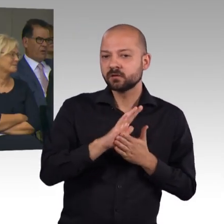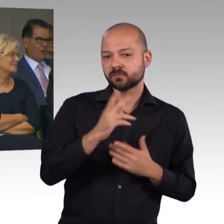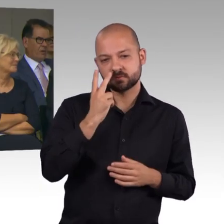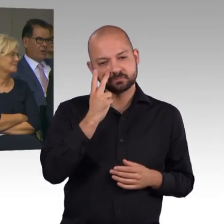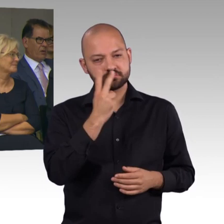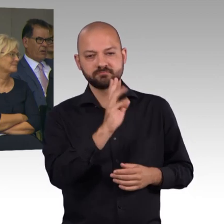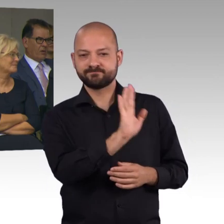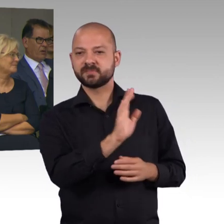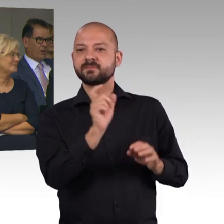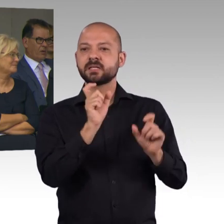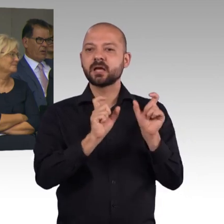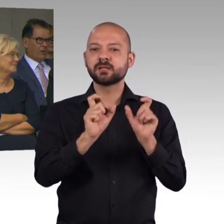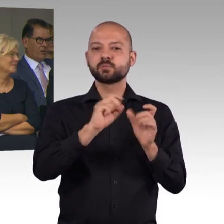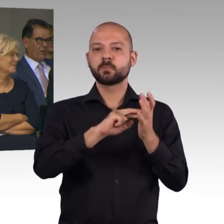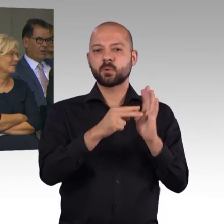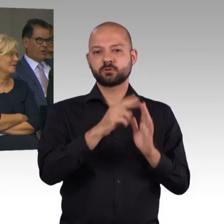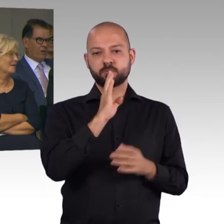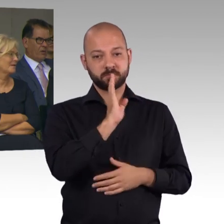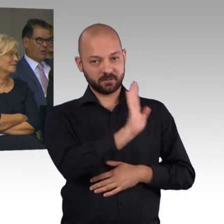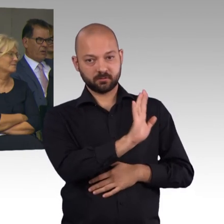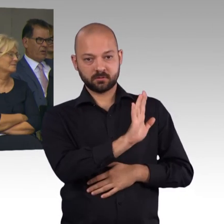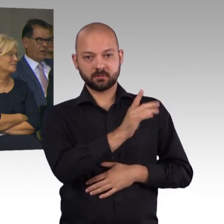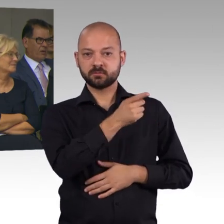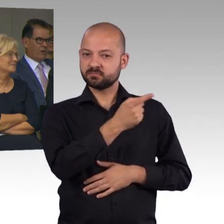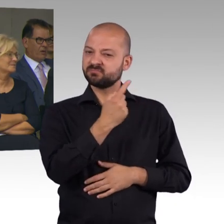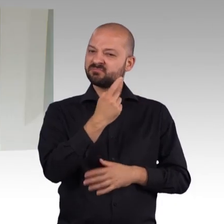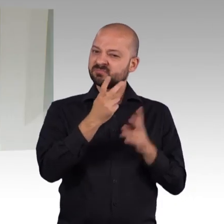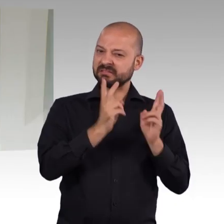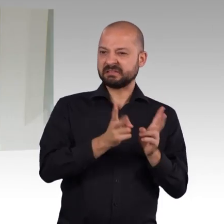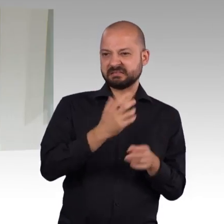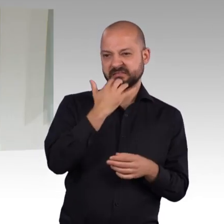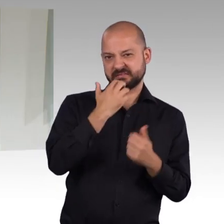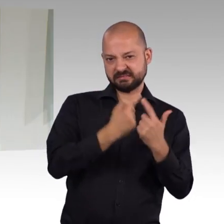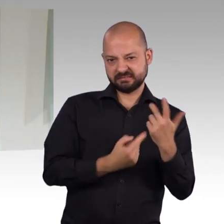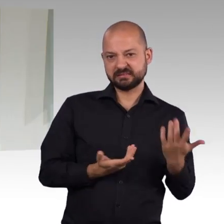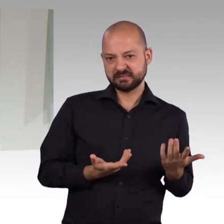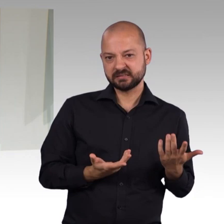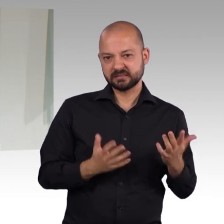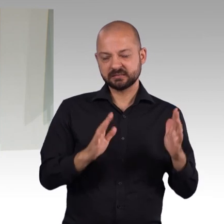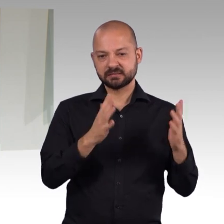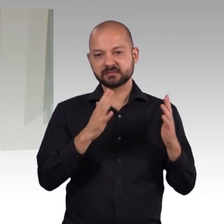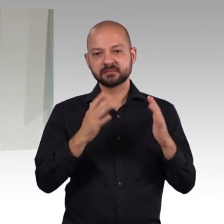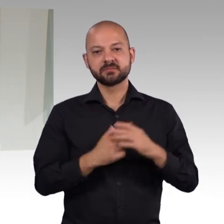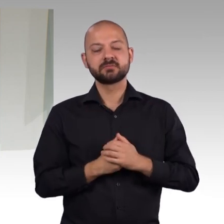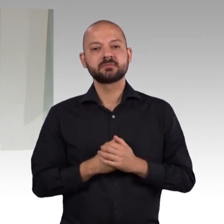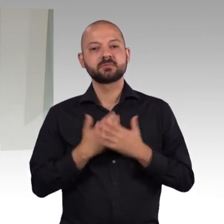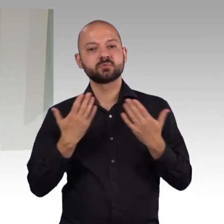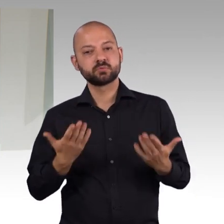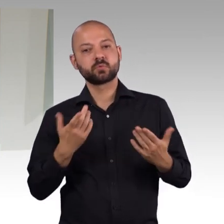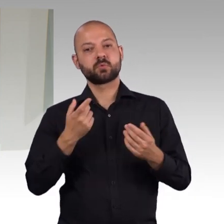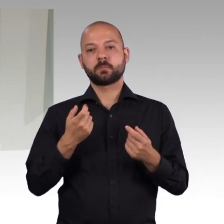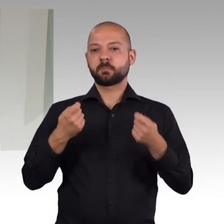nicht das leichteste Amt unter der Sonne. Aber ich kann sagen, es ist mit eines der interessantesten Aufgaben, die man in